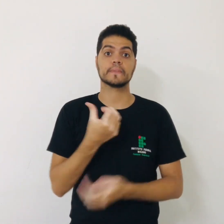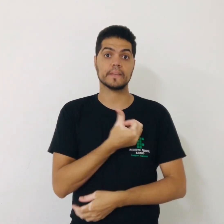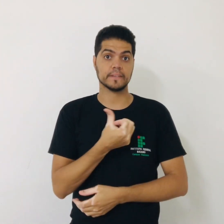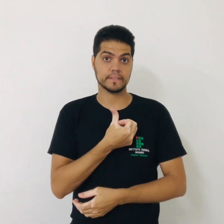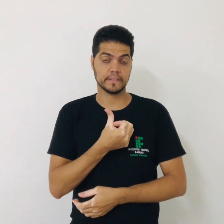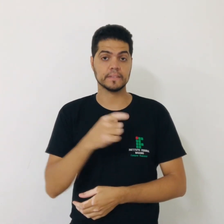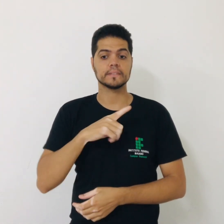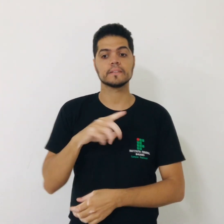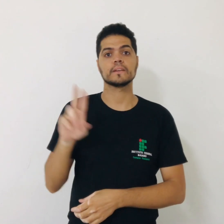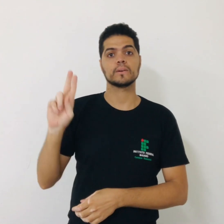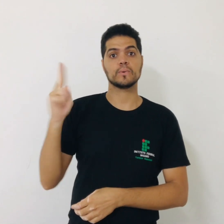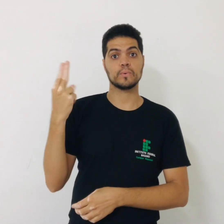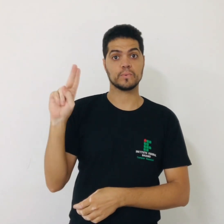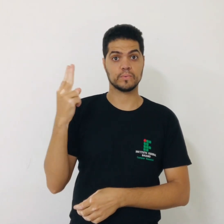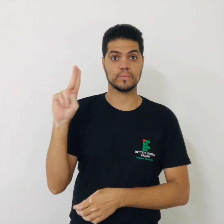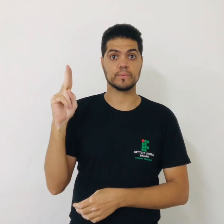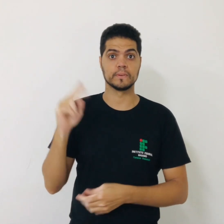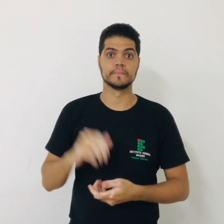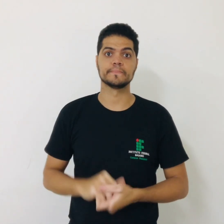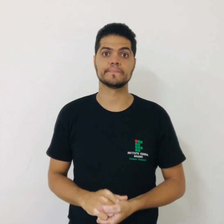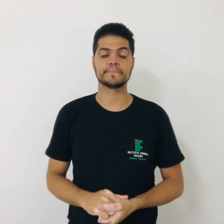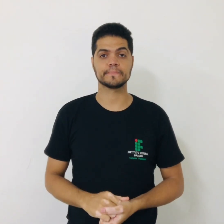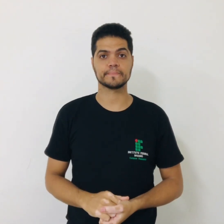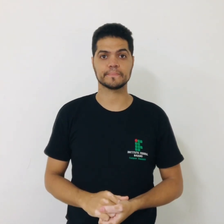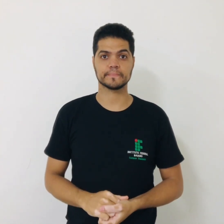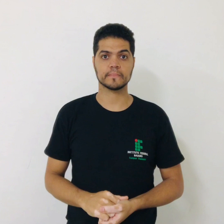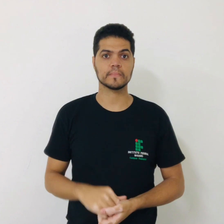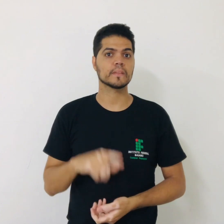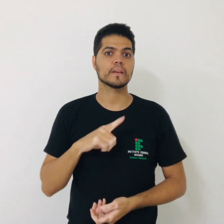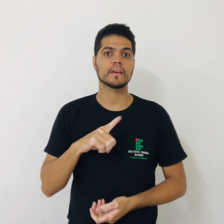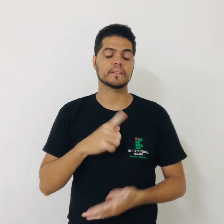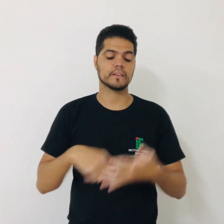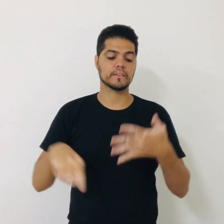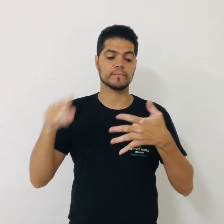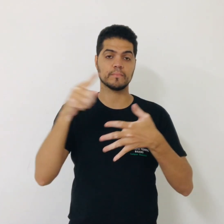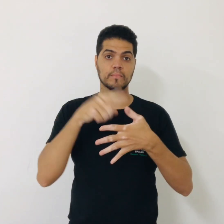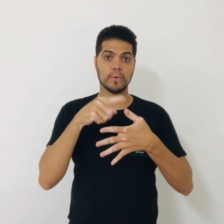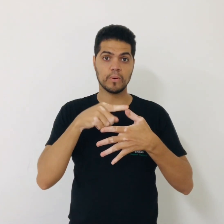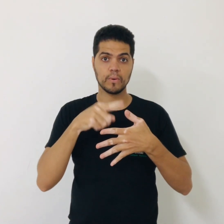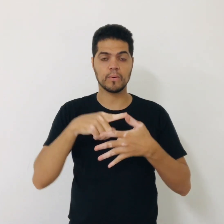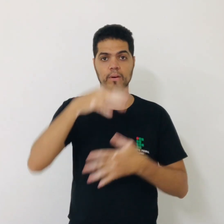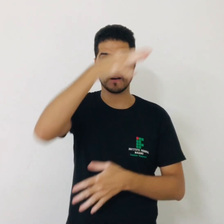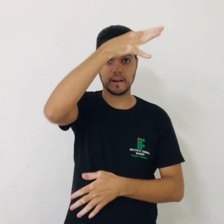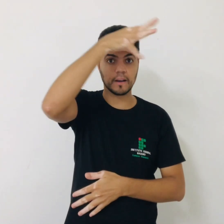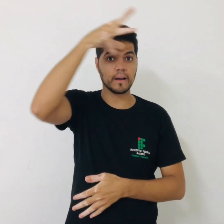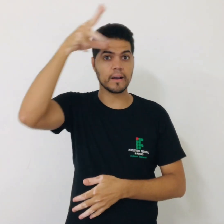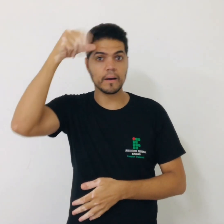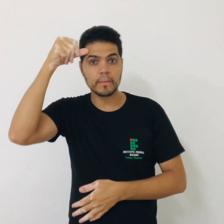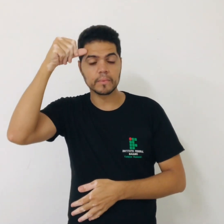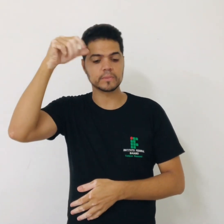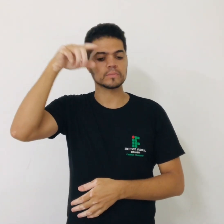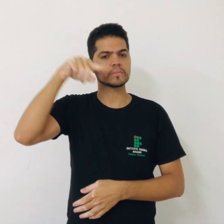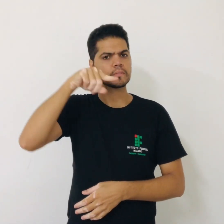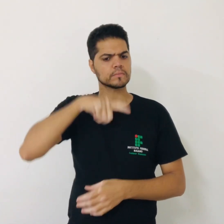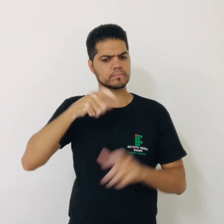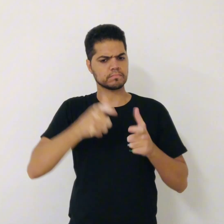do mundo, com o maior rio do mundo em extensão, profundidade, largura e vazão d'água. É a única das